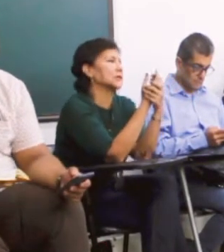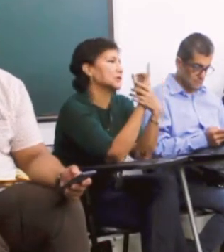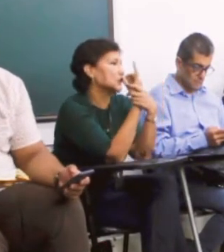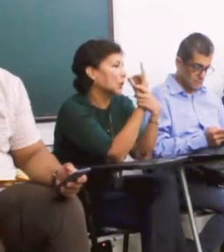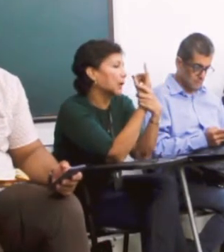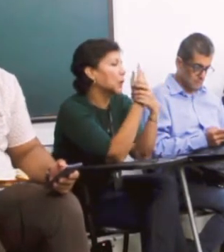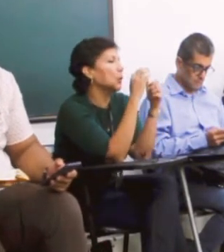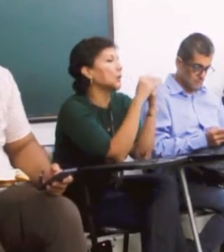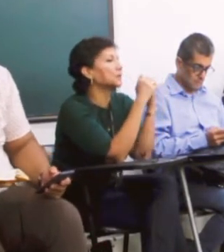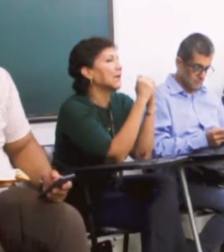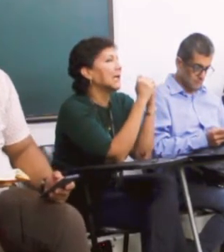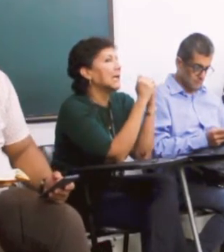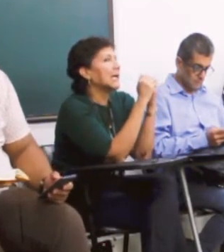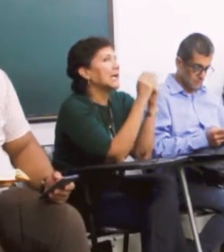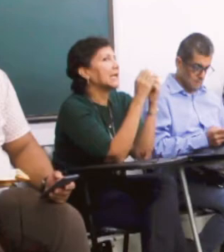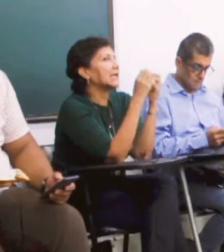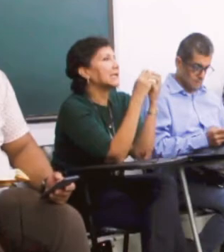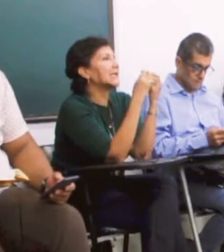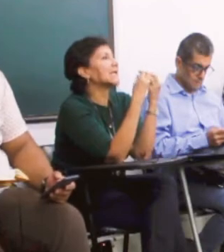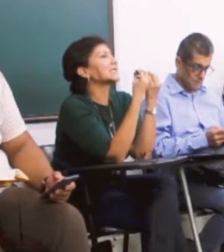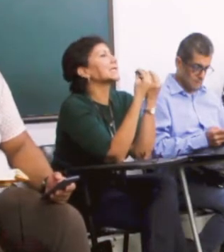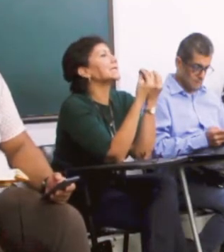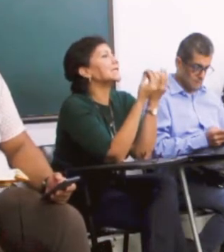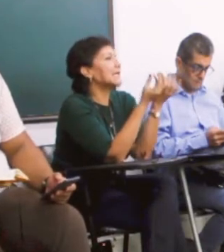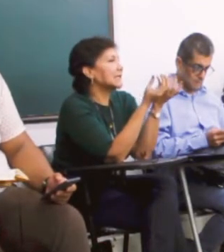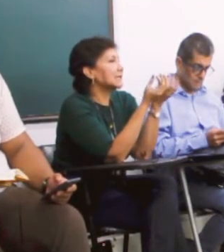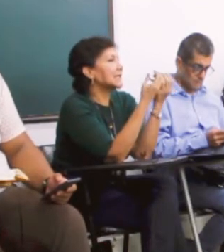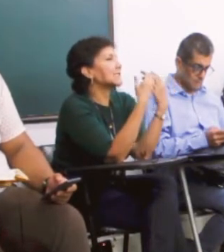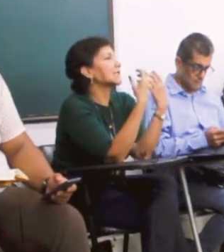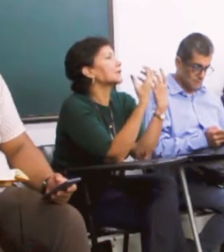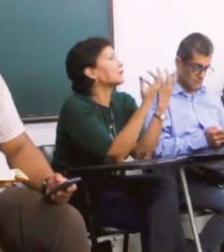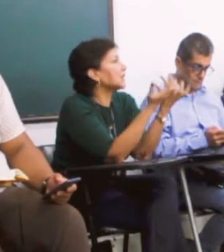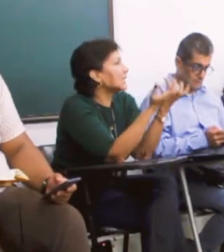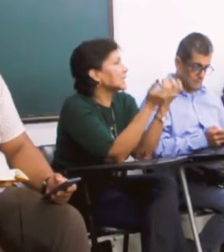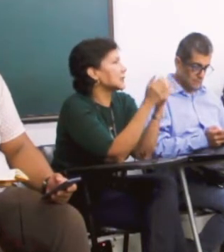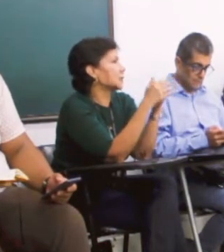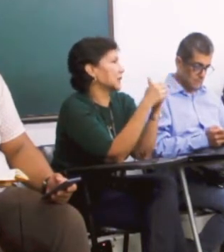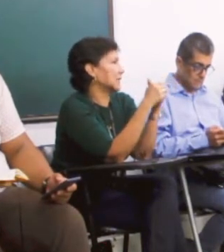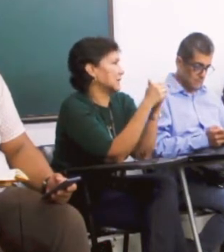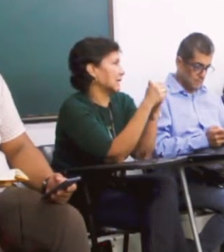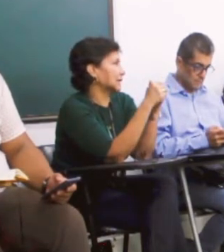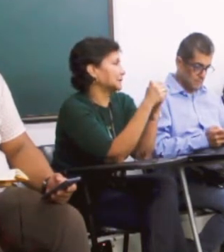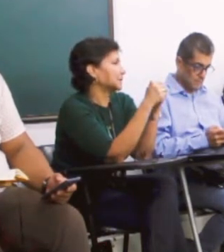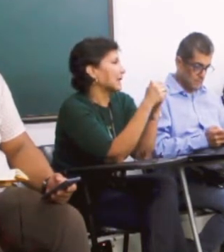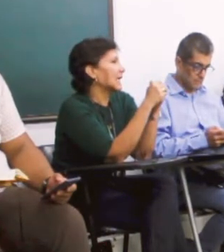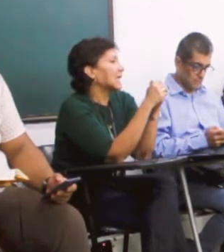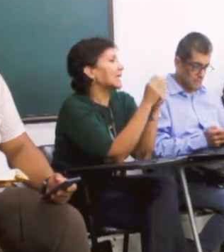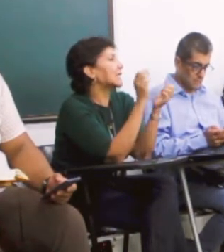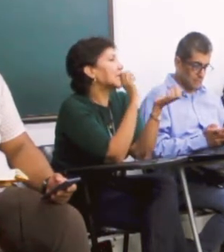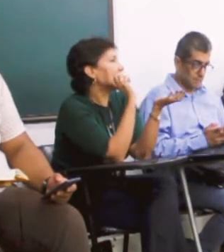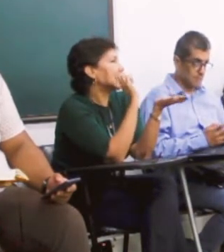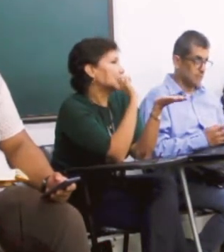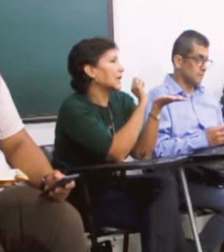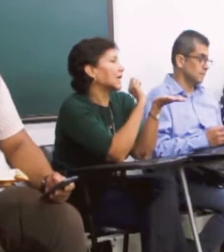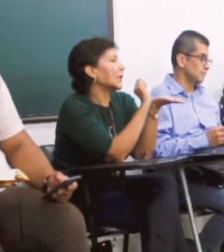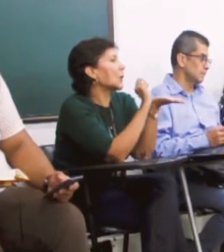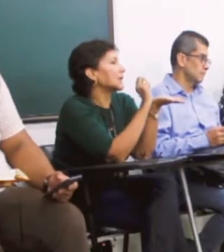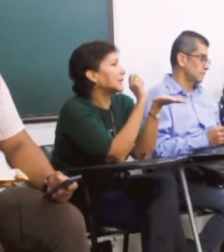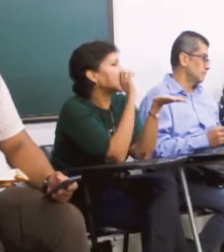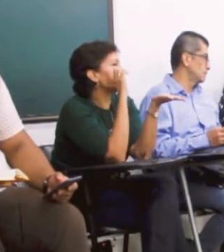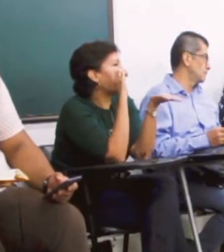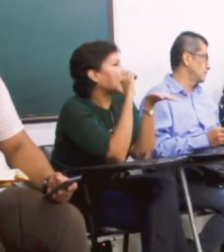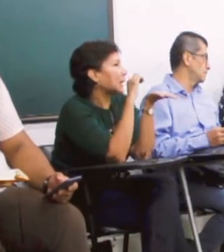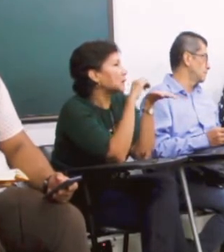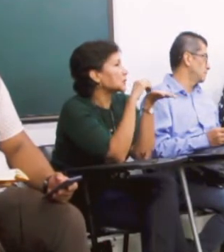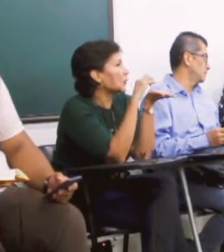esos textos, escoger uno, que se entiende, que se define allí por equidad, y que tuvieran en